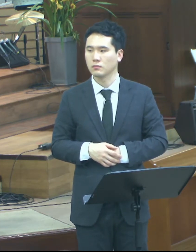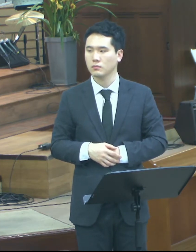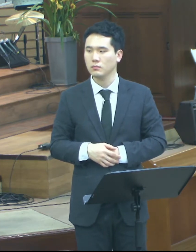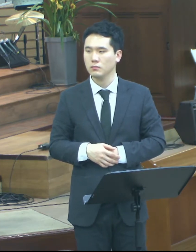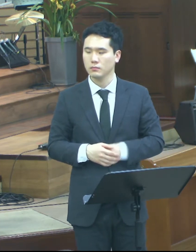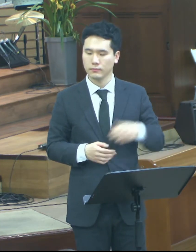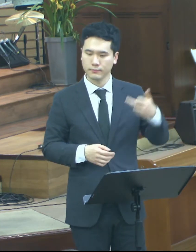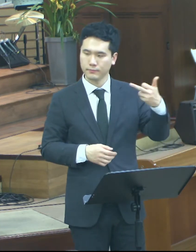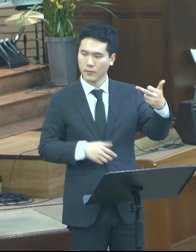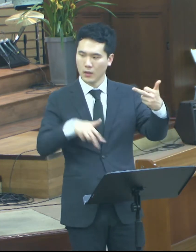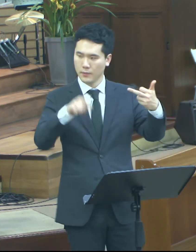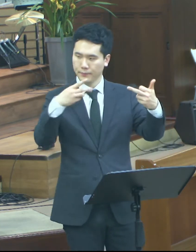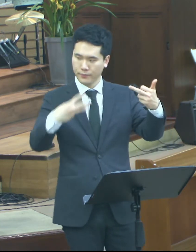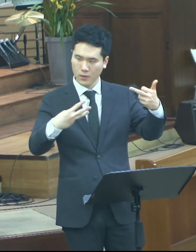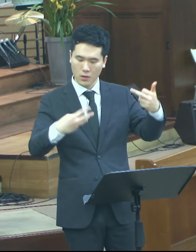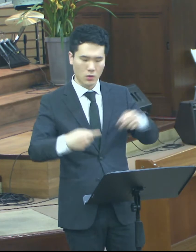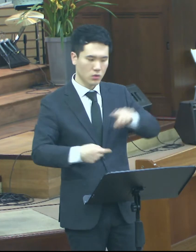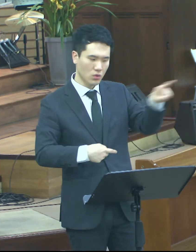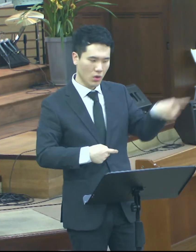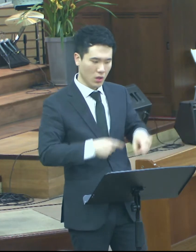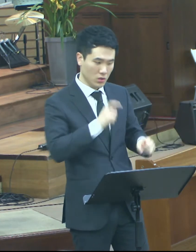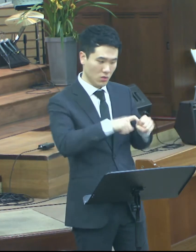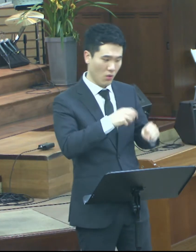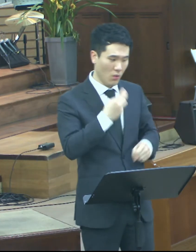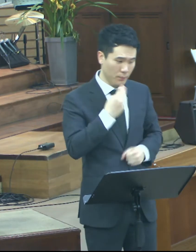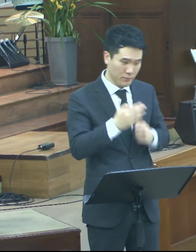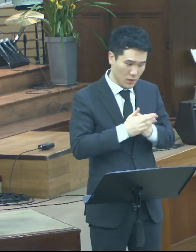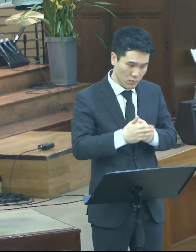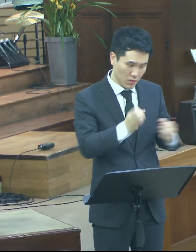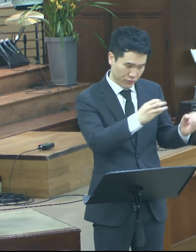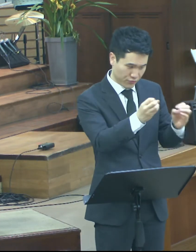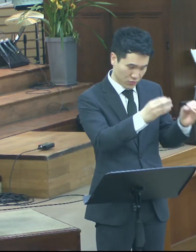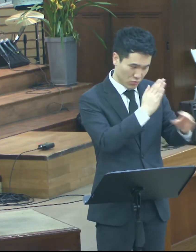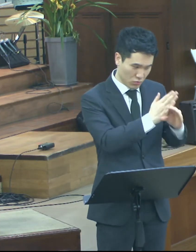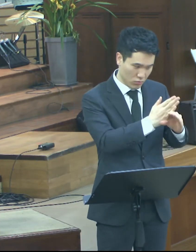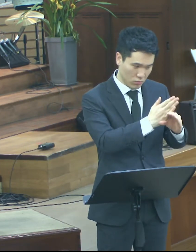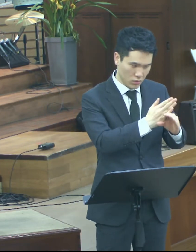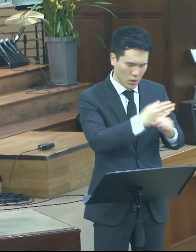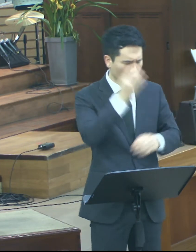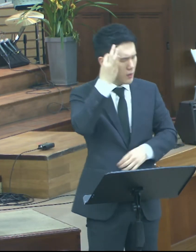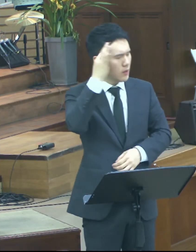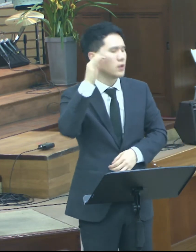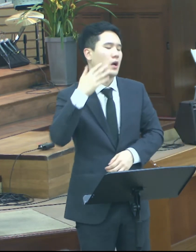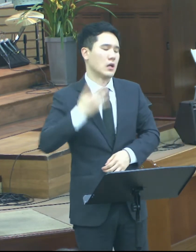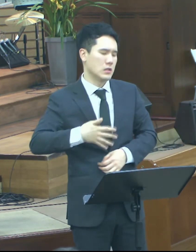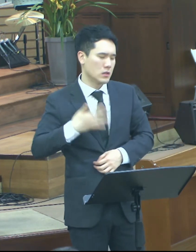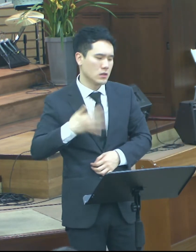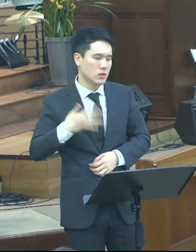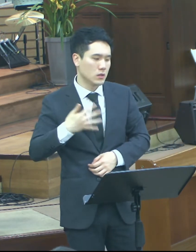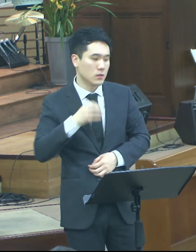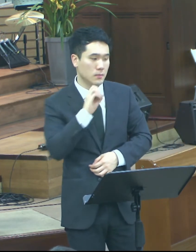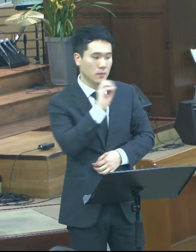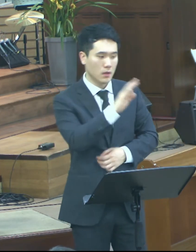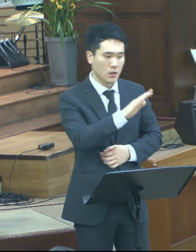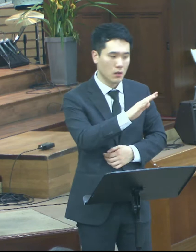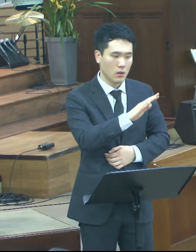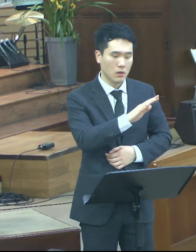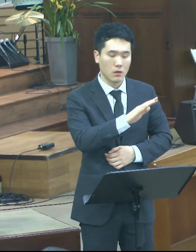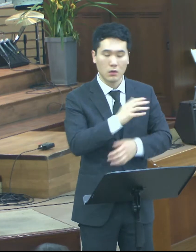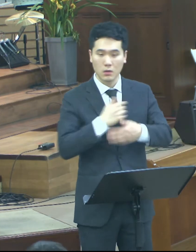17절에 너희가 어찌 떡이 없음으로 수군거리느냐 아직도 알지 못하며 그랬어요. 자, 뭘 모른다는 거죠?